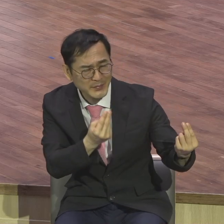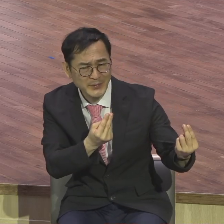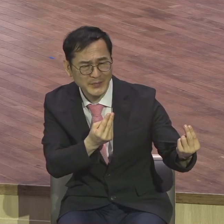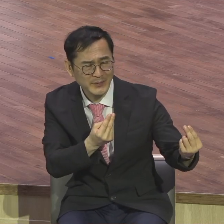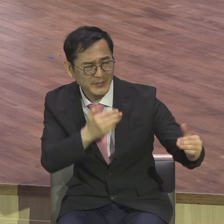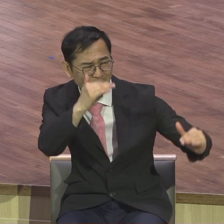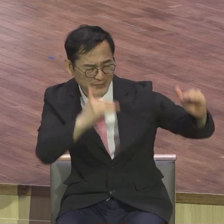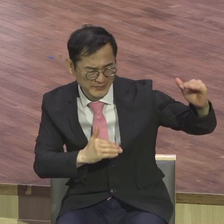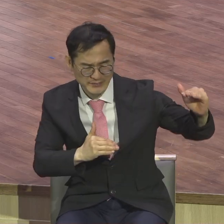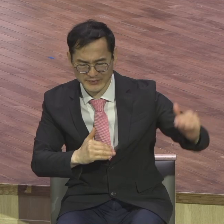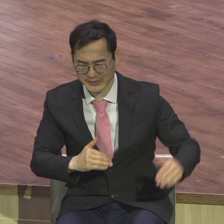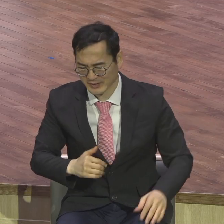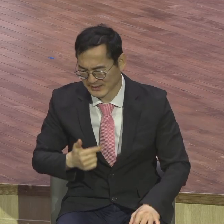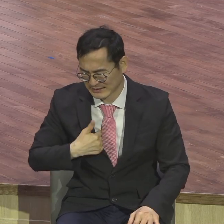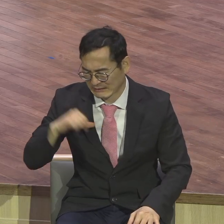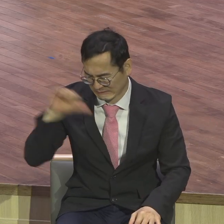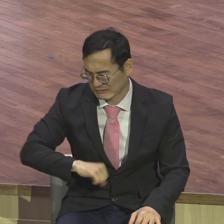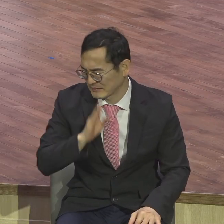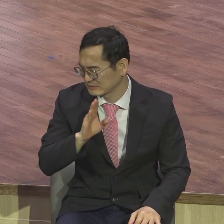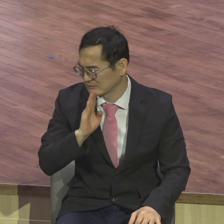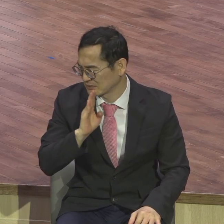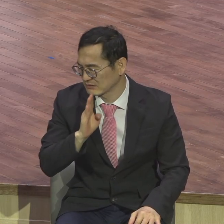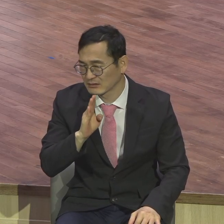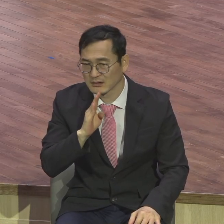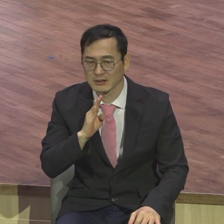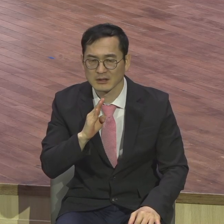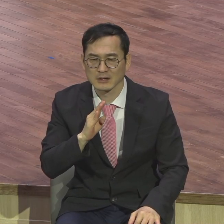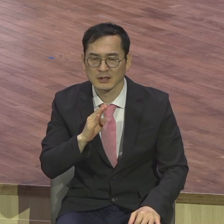비하시키는 쪽으로 되어 있어요. 세상이